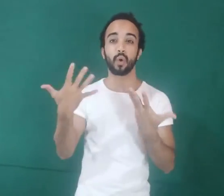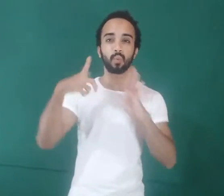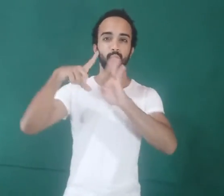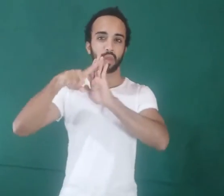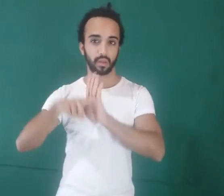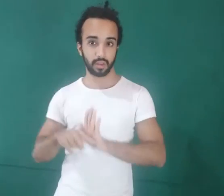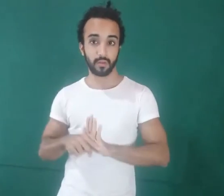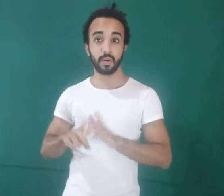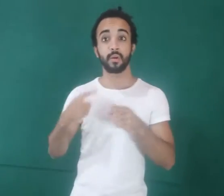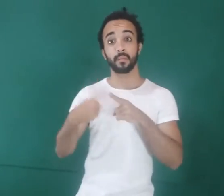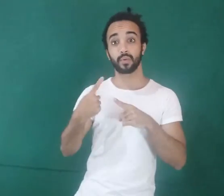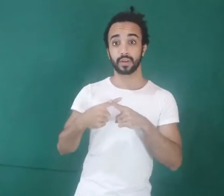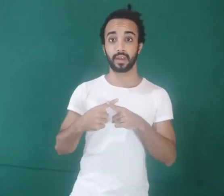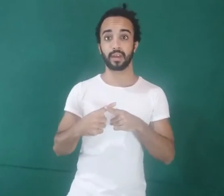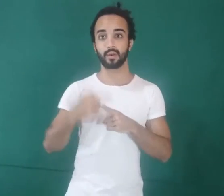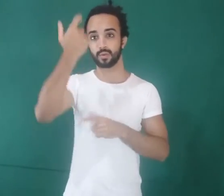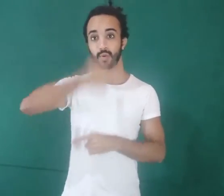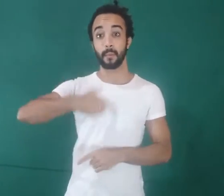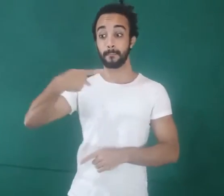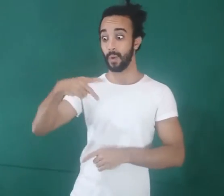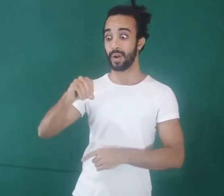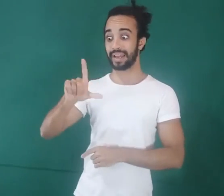ruim. Eu também acho que eu sou meio polianada, sabe?